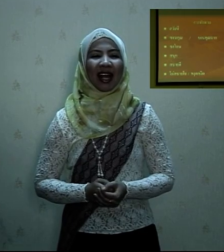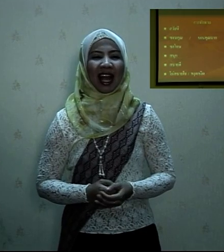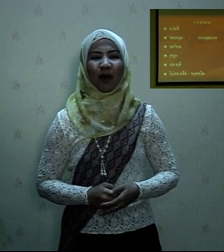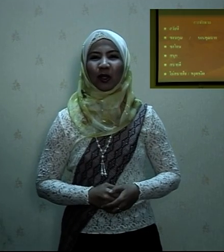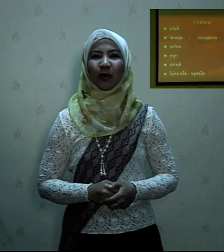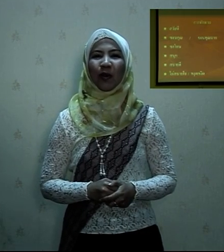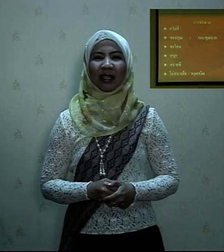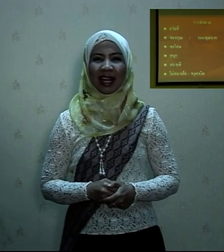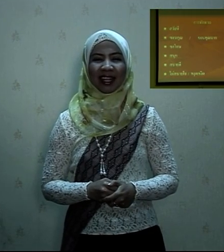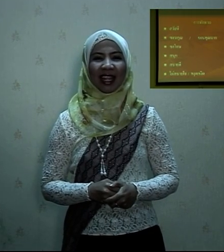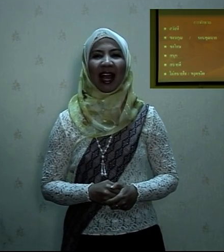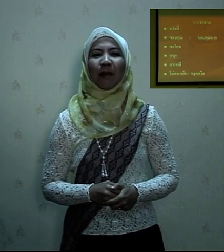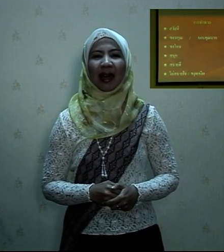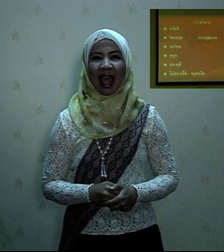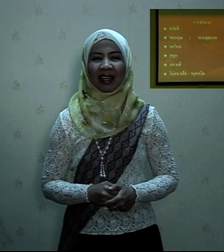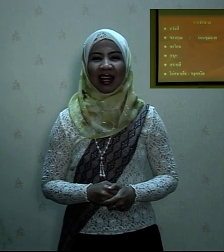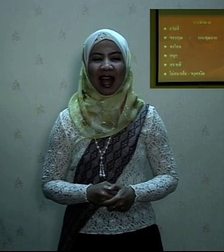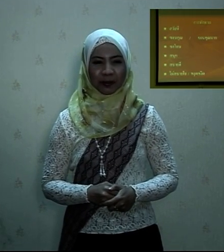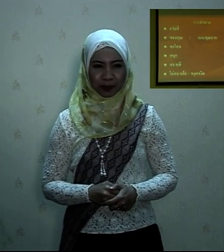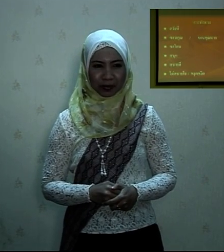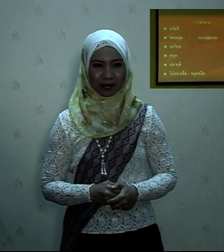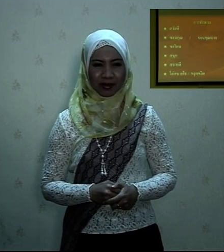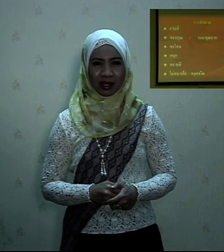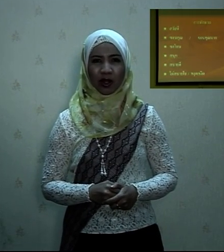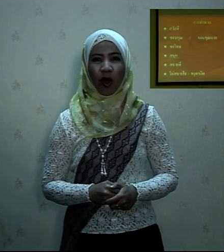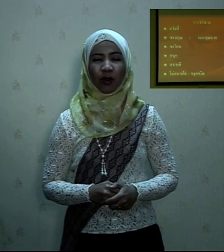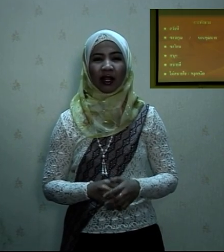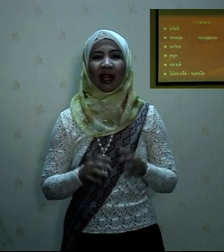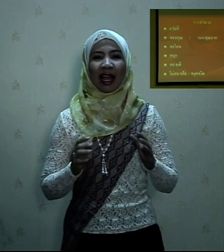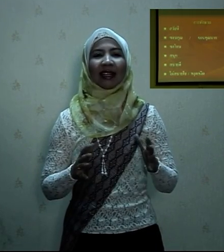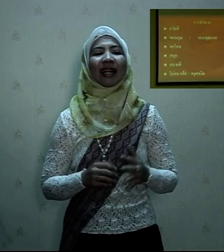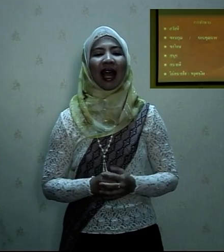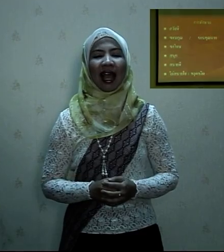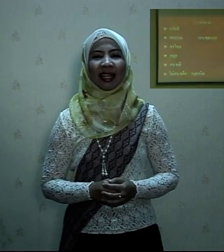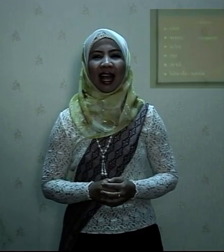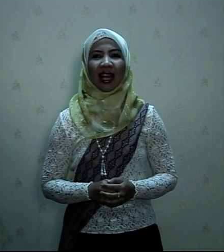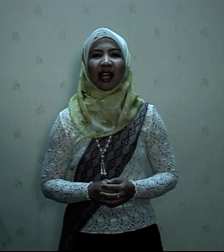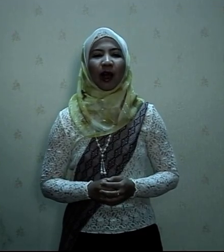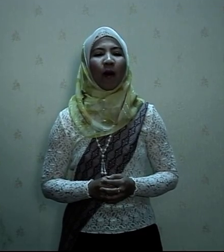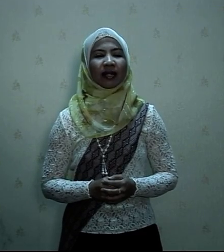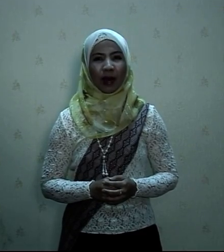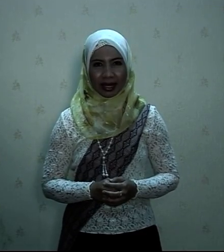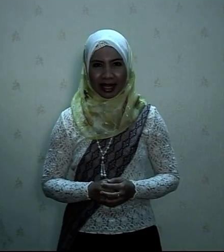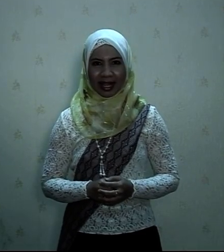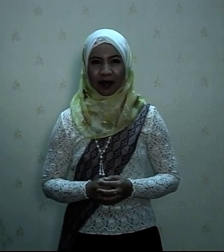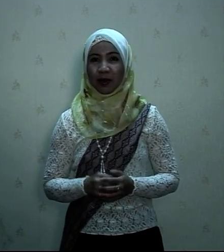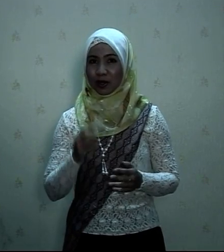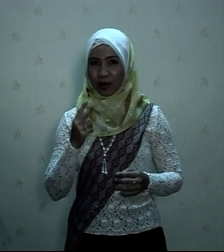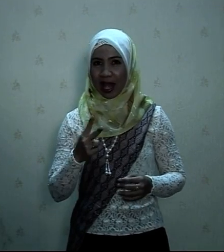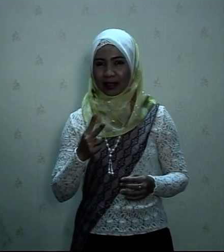ะเรามาทบทวนกันตั้งแต่คำแรกนะคะเรื่องของการทักทายนะคะคำว่าสวัสดีมีอยู่2 อย่างใช่ไหม